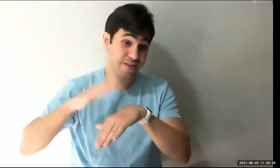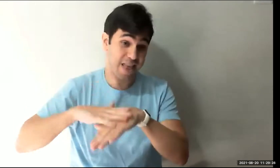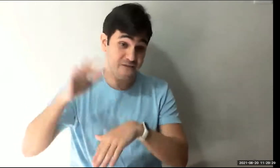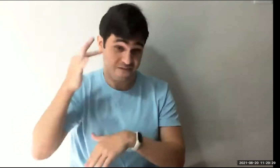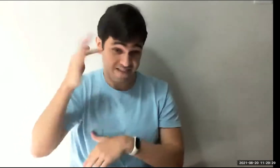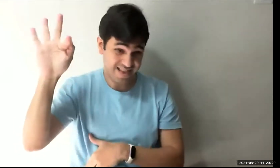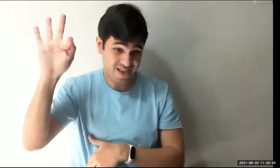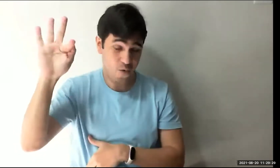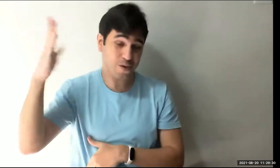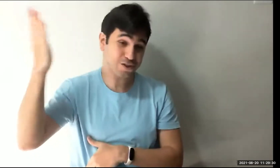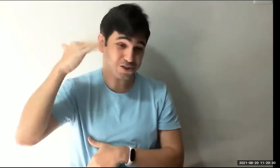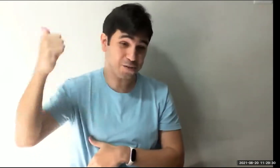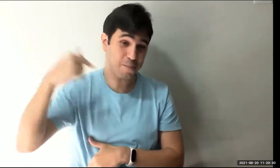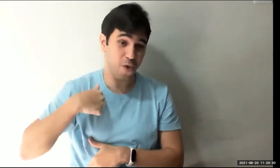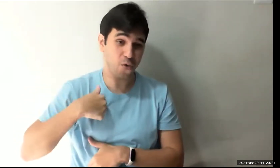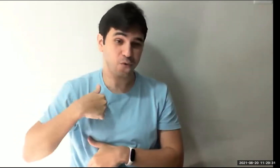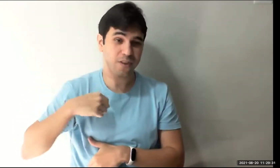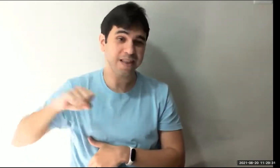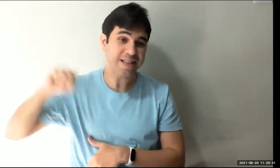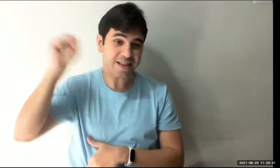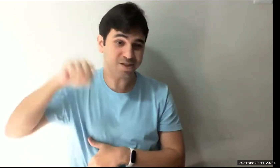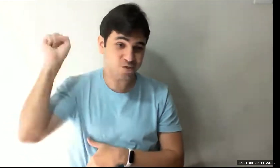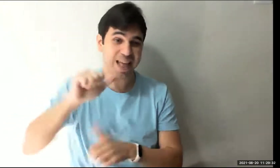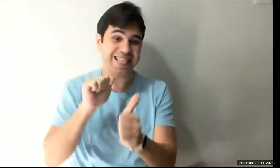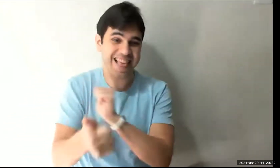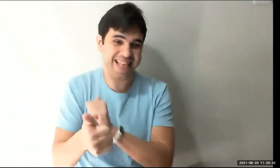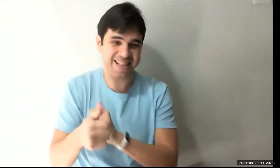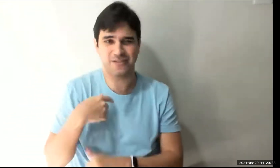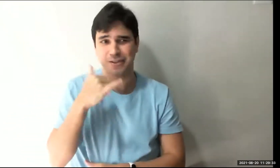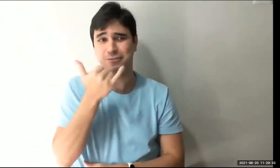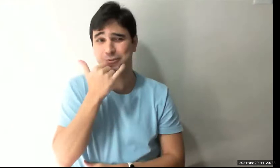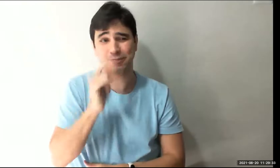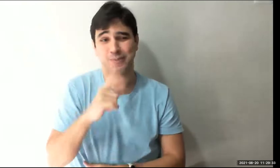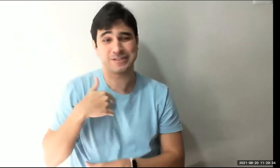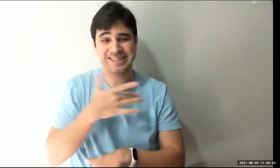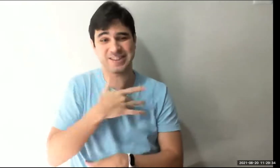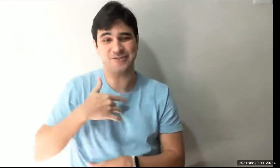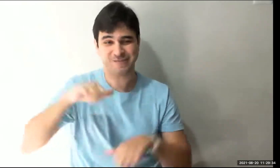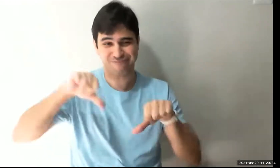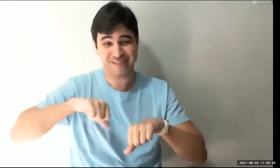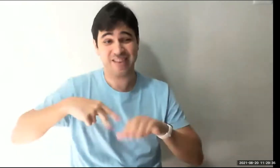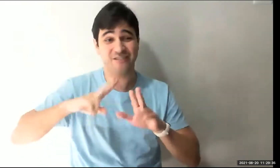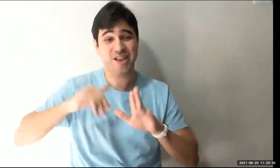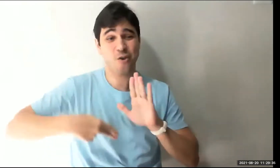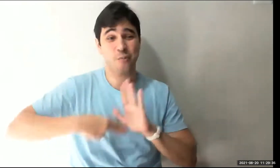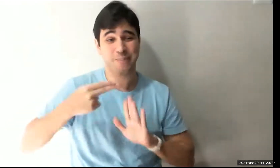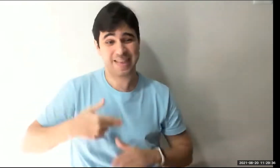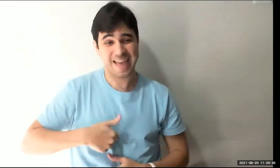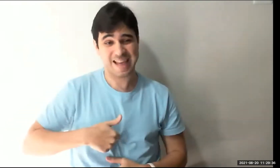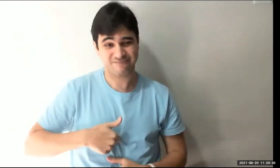para o handball. E a federação também me chamou para alguns outros esportes,